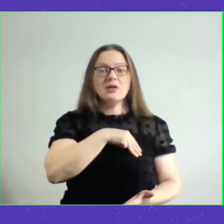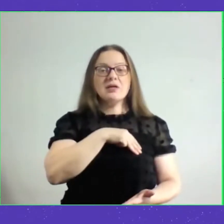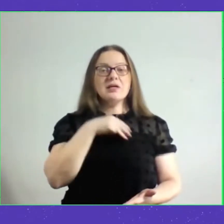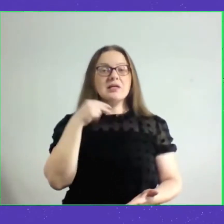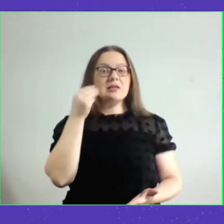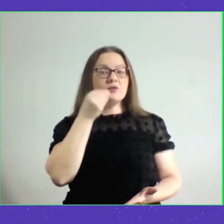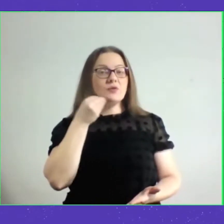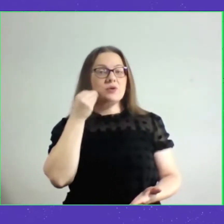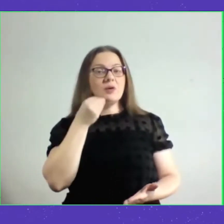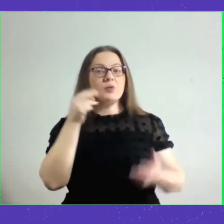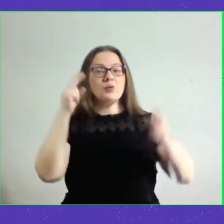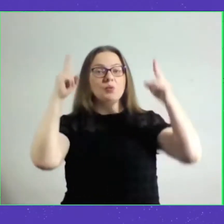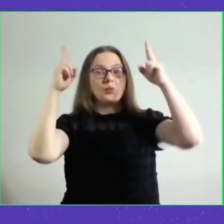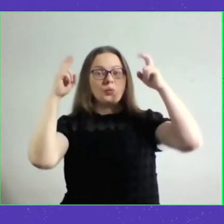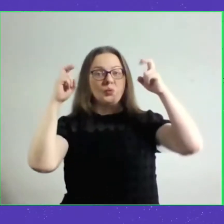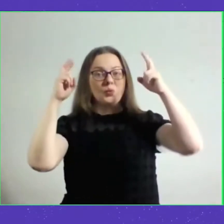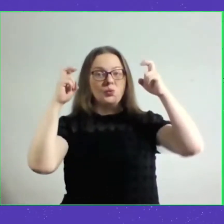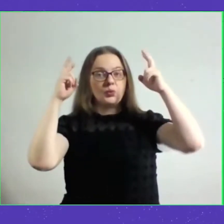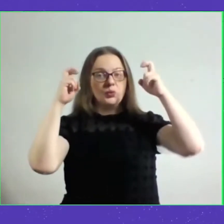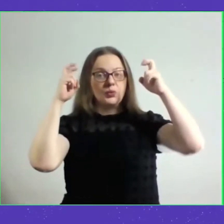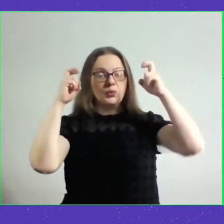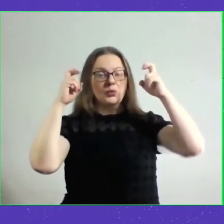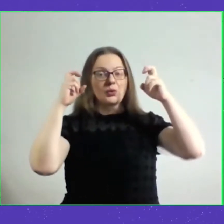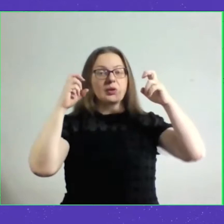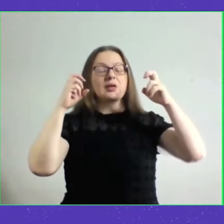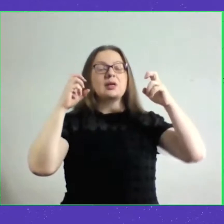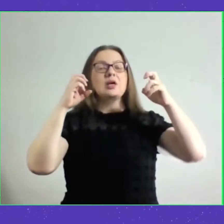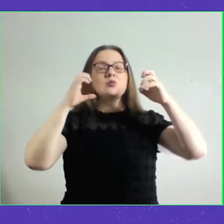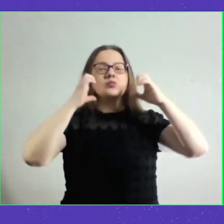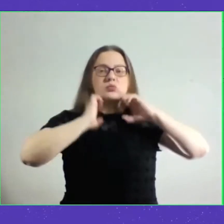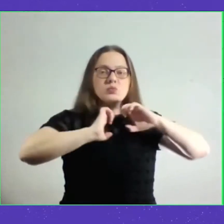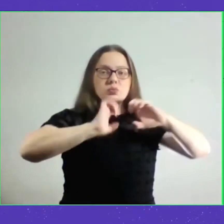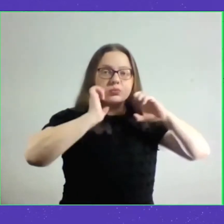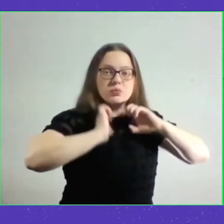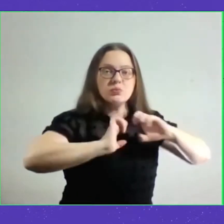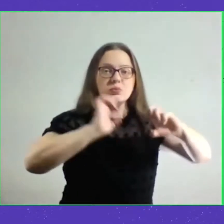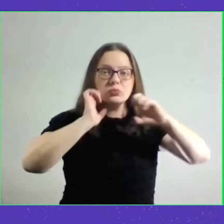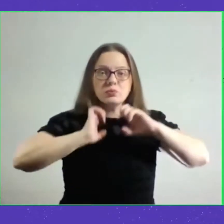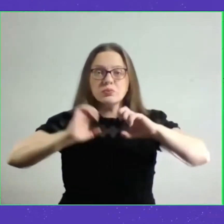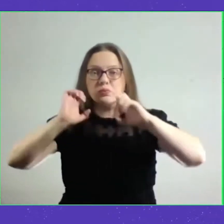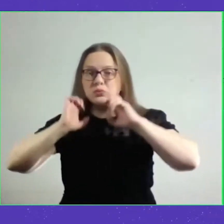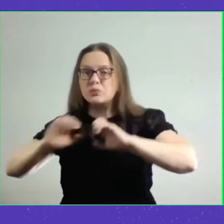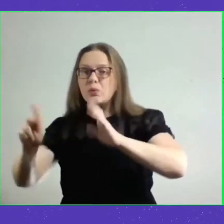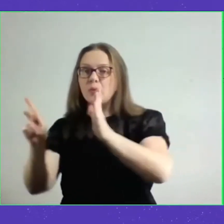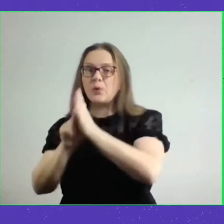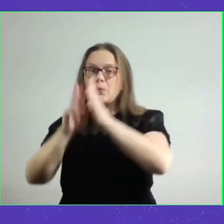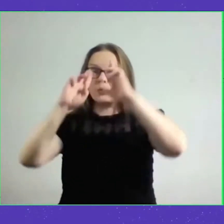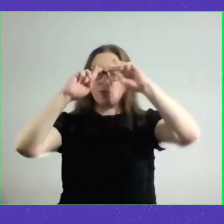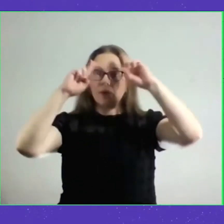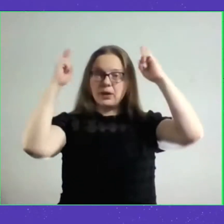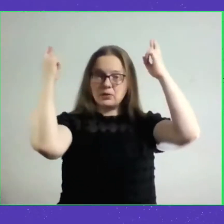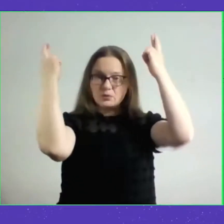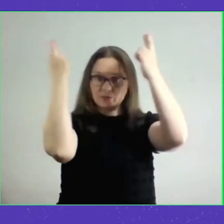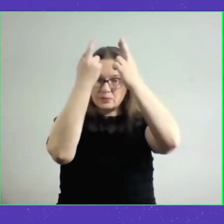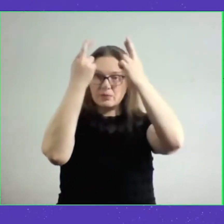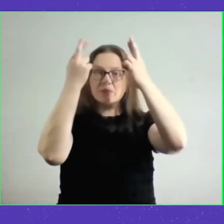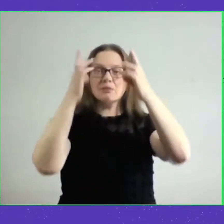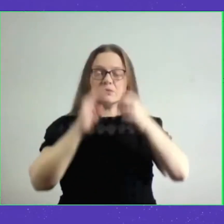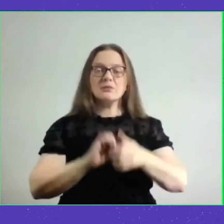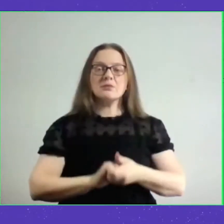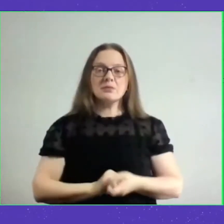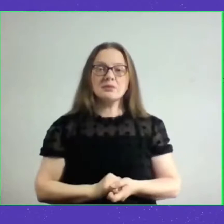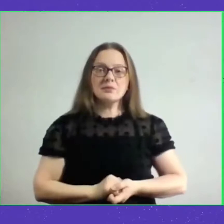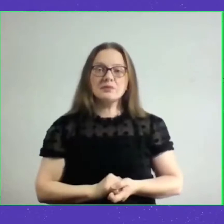será pregado este Evangelho do Reino. Então nós, ao